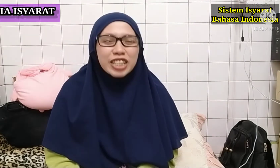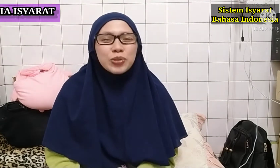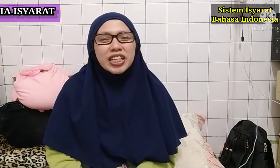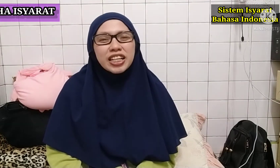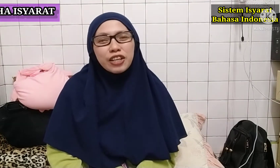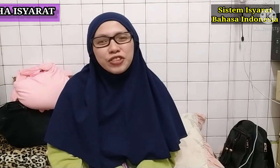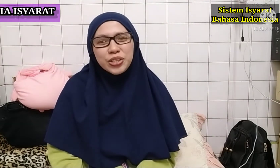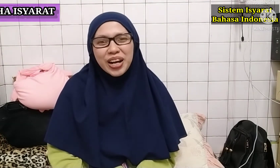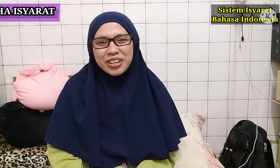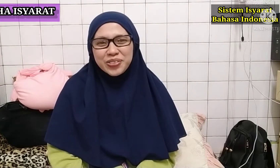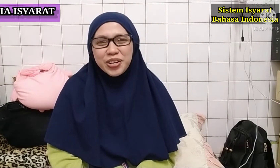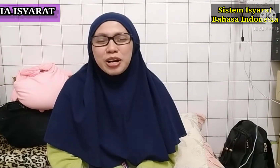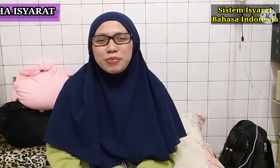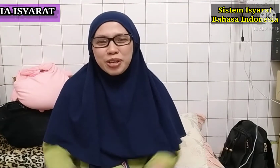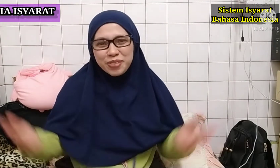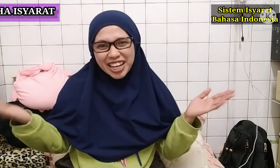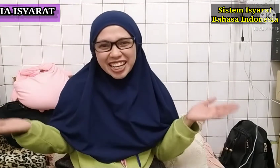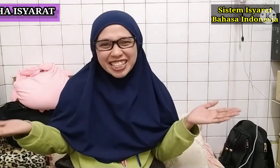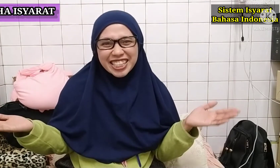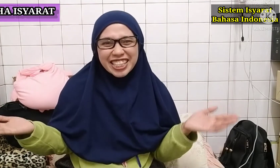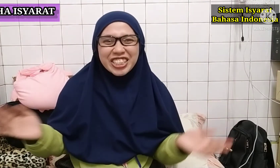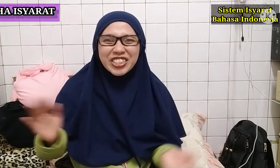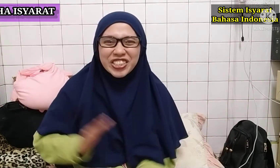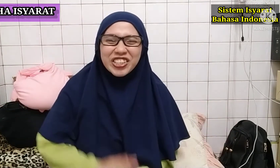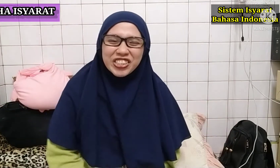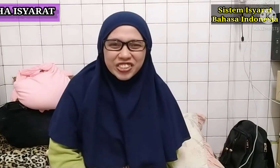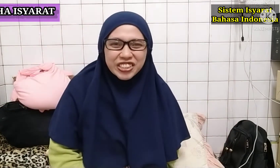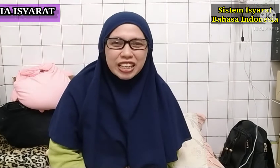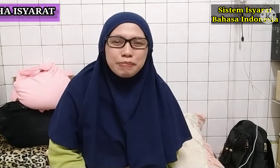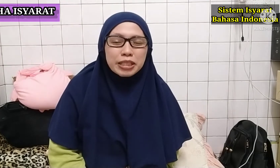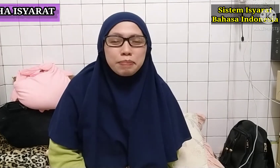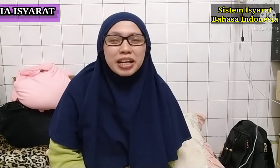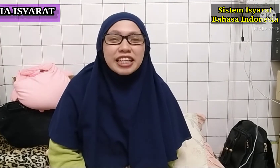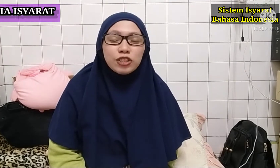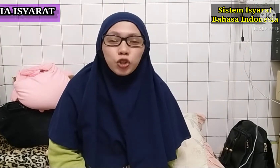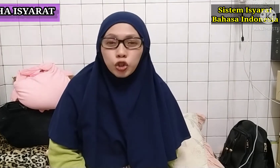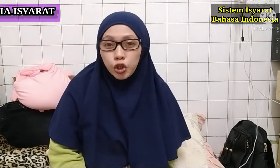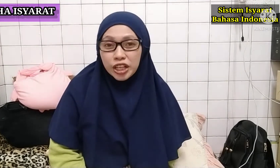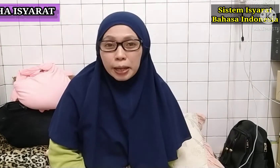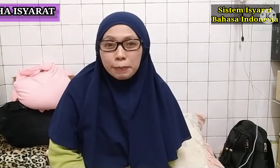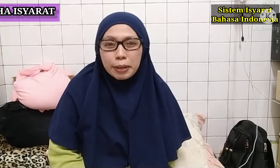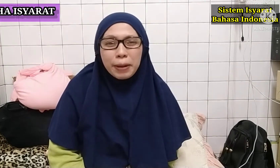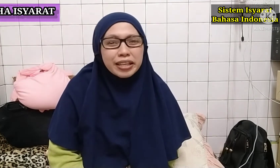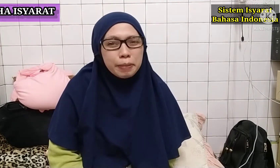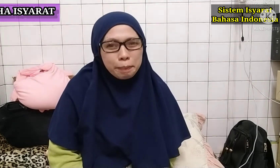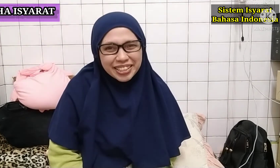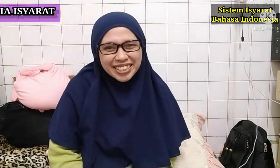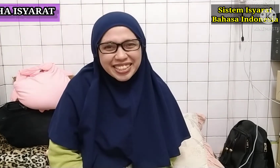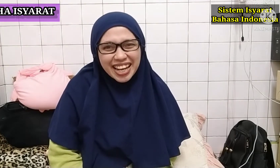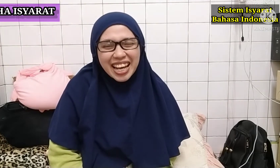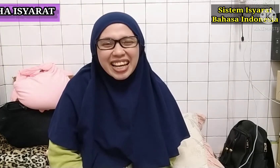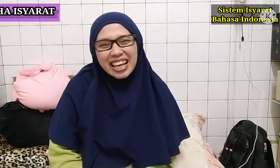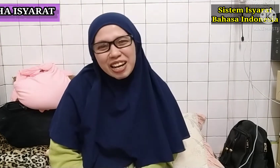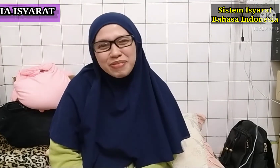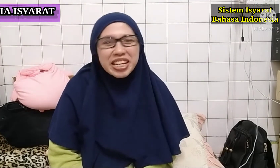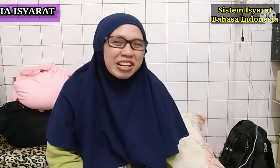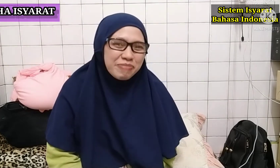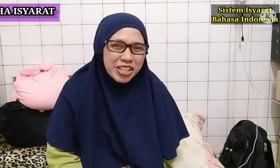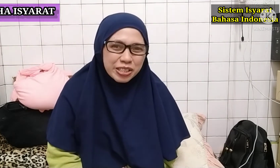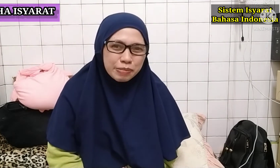sudah ngeklik video aku. Mudah-mudahan kita cocok dalam berteman dan cocok dalam berbagi pengalaman, begitu